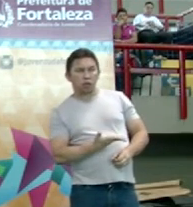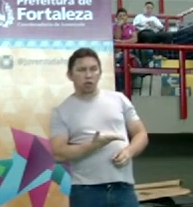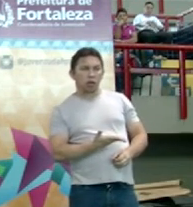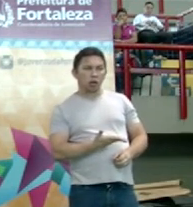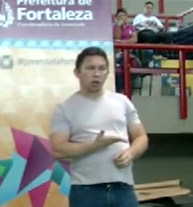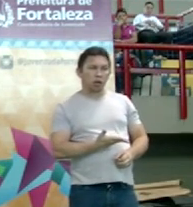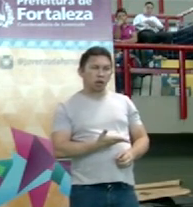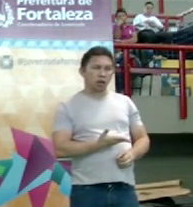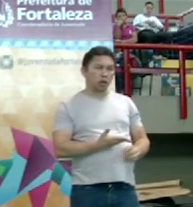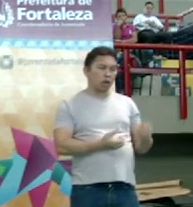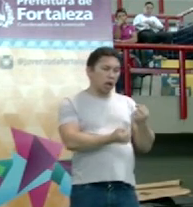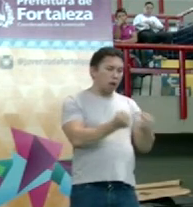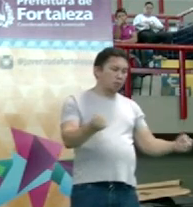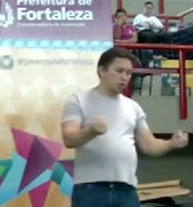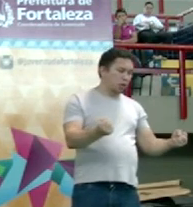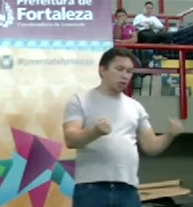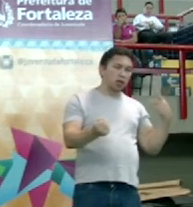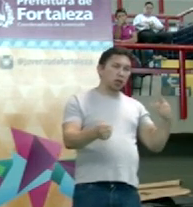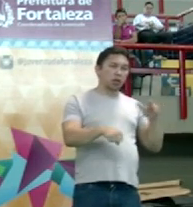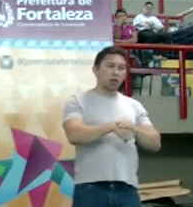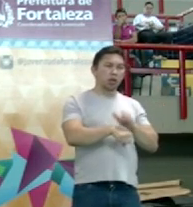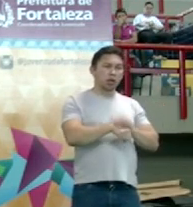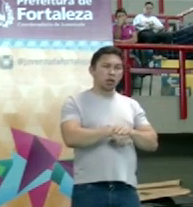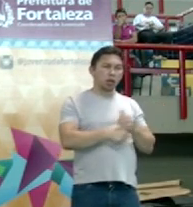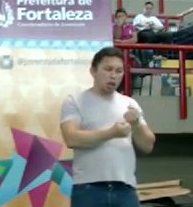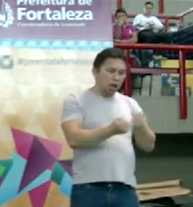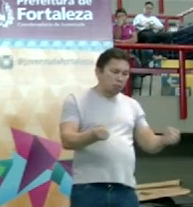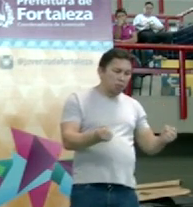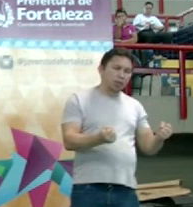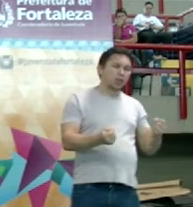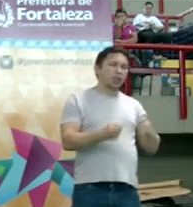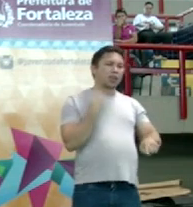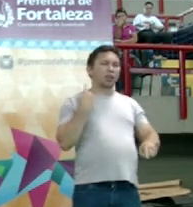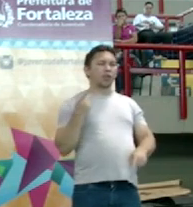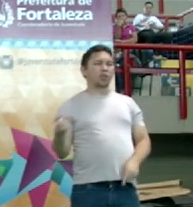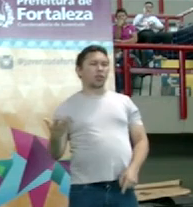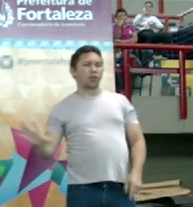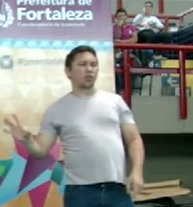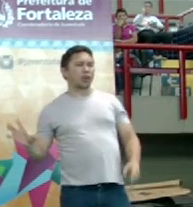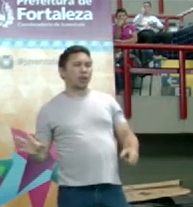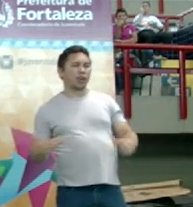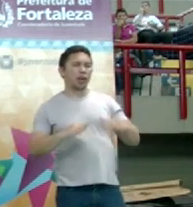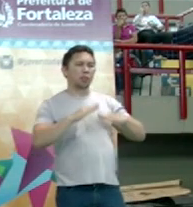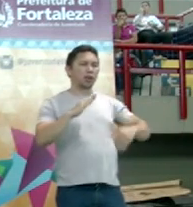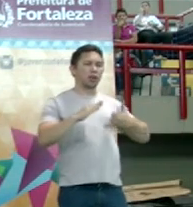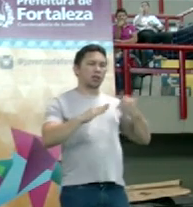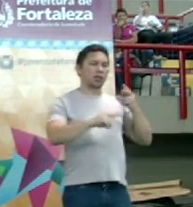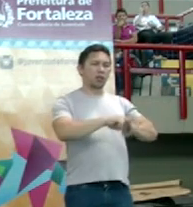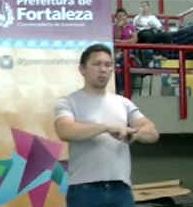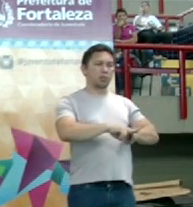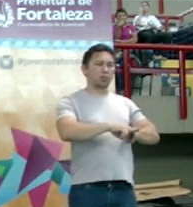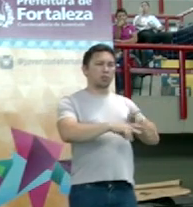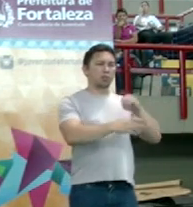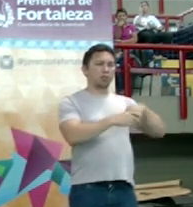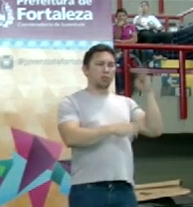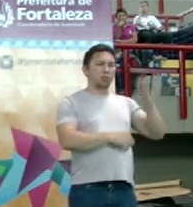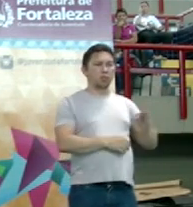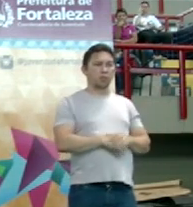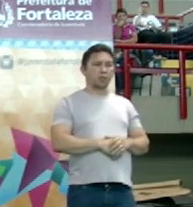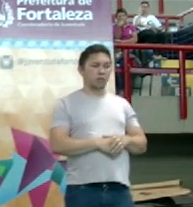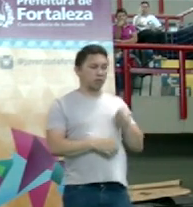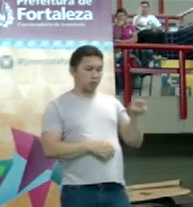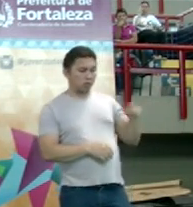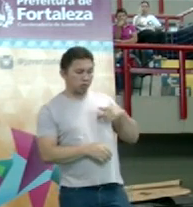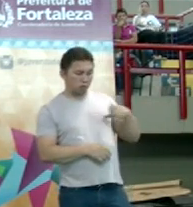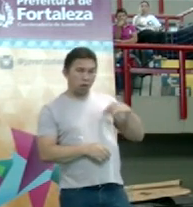Quando você diz que é absurda, o corretor sabe que você é contrário. A decisão de tornar o